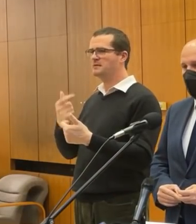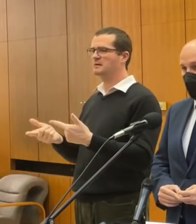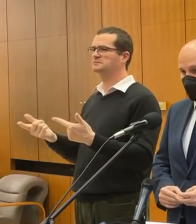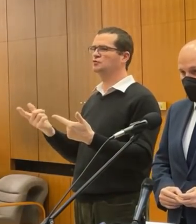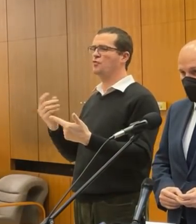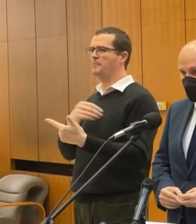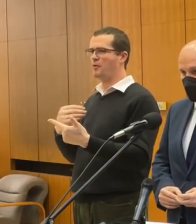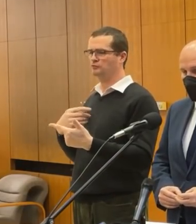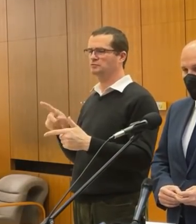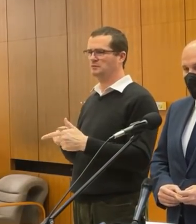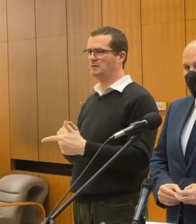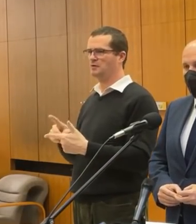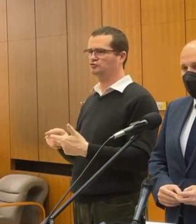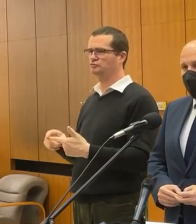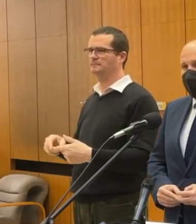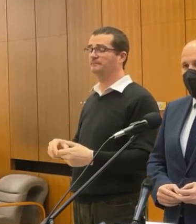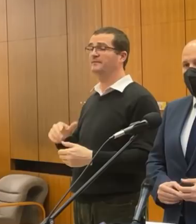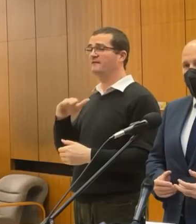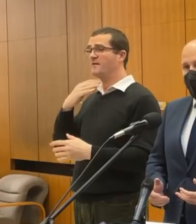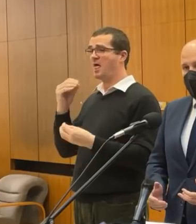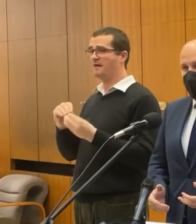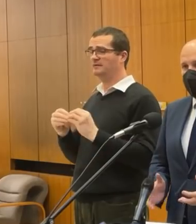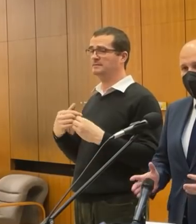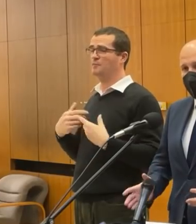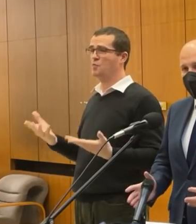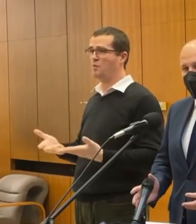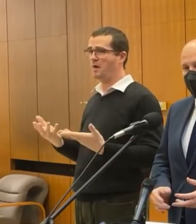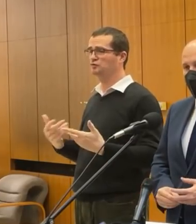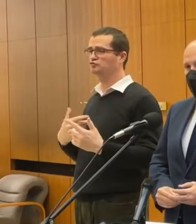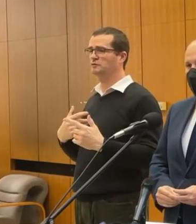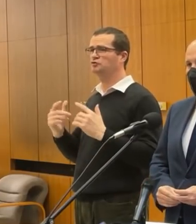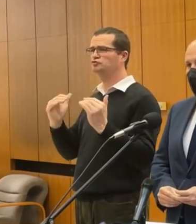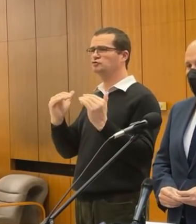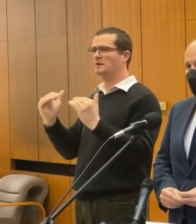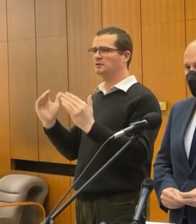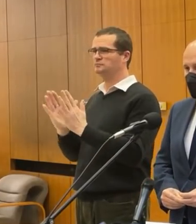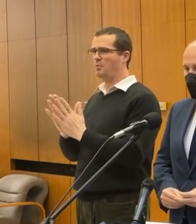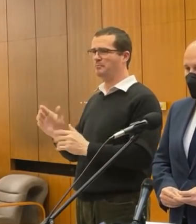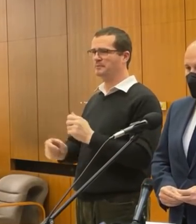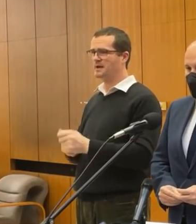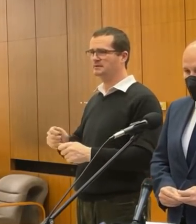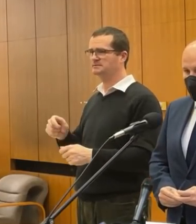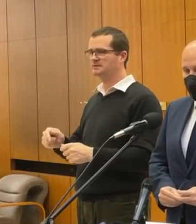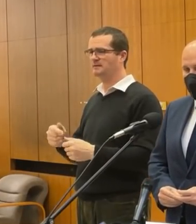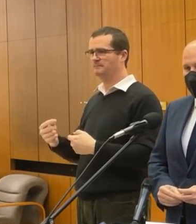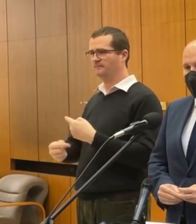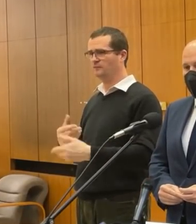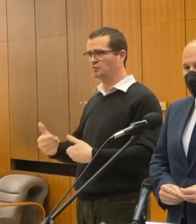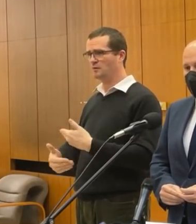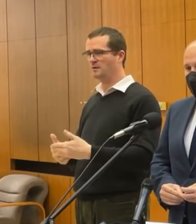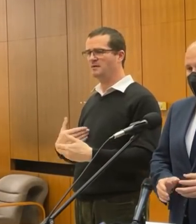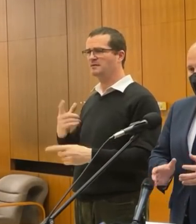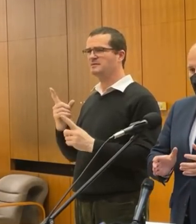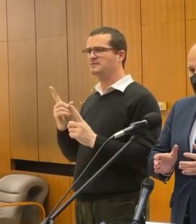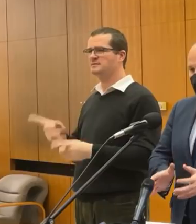alebo Poľska. Množstvo vecí nám to uľahčí, štandardizuje to tú spoluprácu, ktorá prebieha.